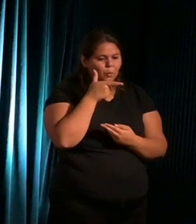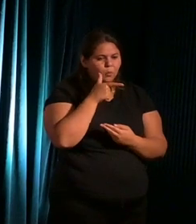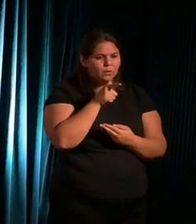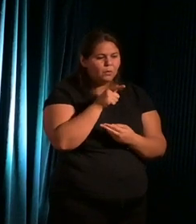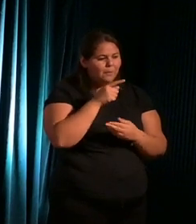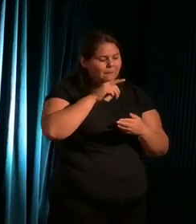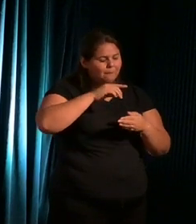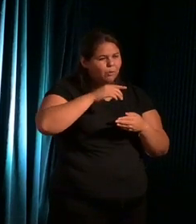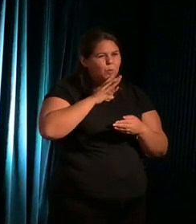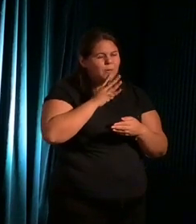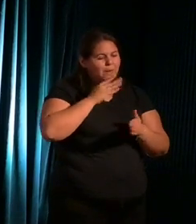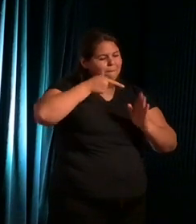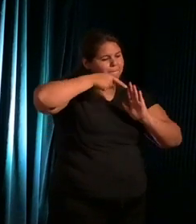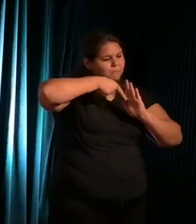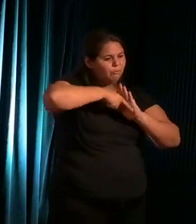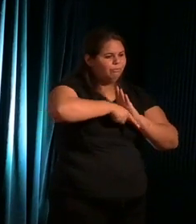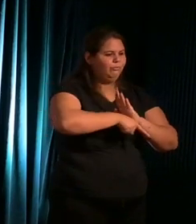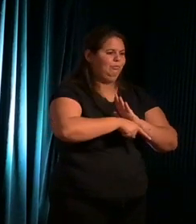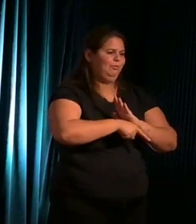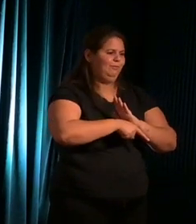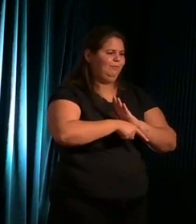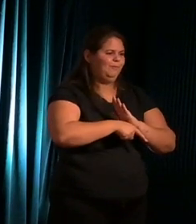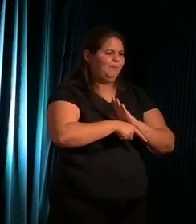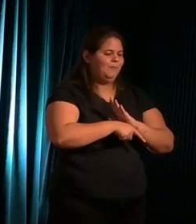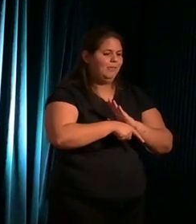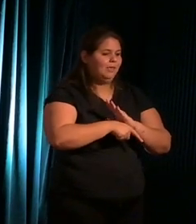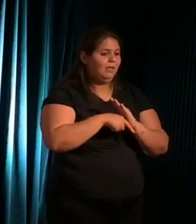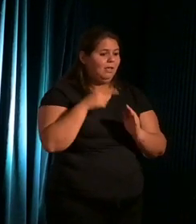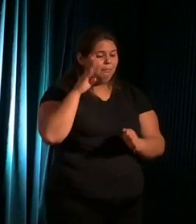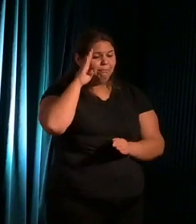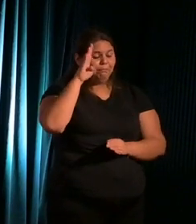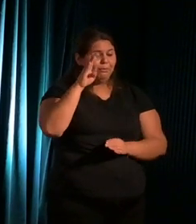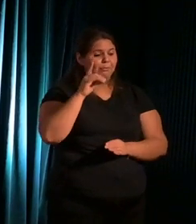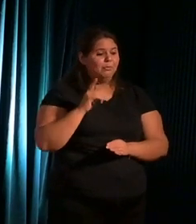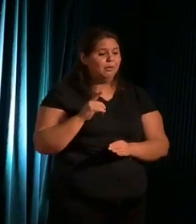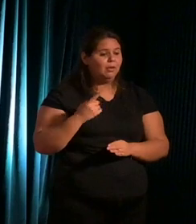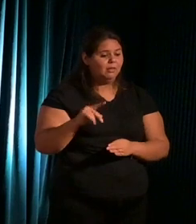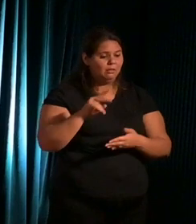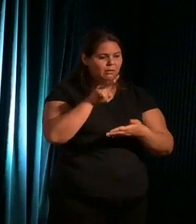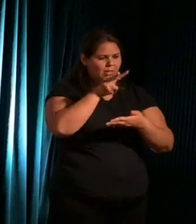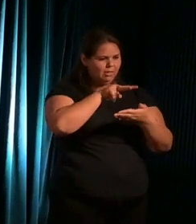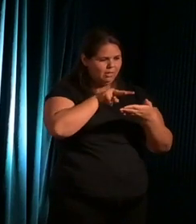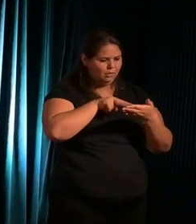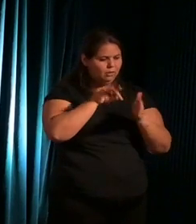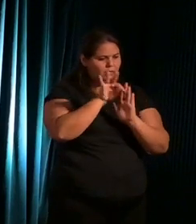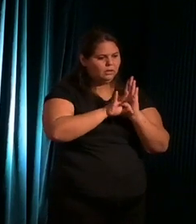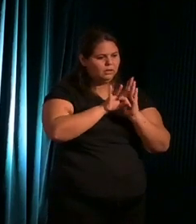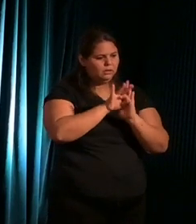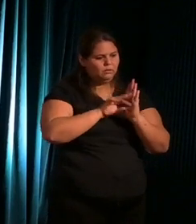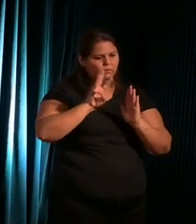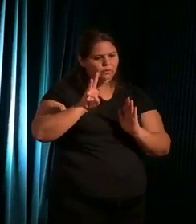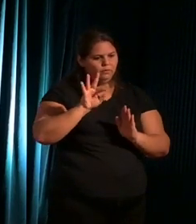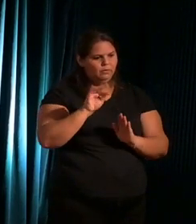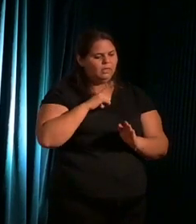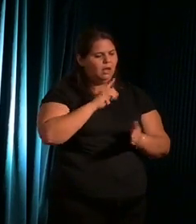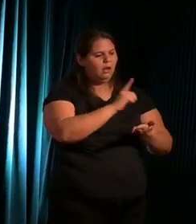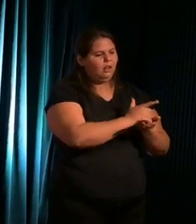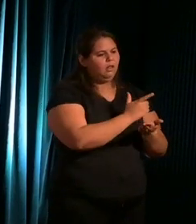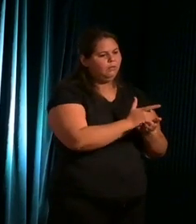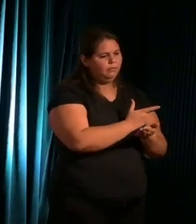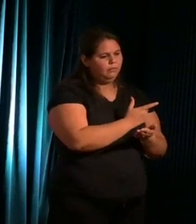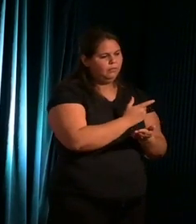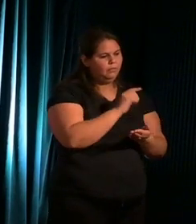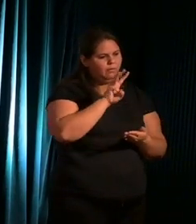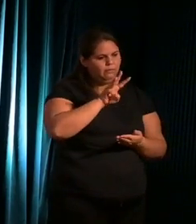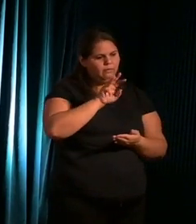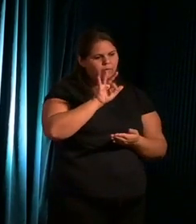mim, pessoalmente, algo que foi fundamental foi ter lido o texto do Firmo no seu livro, né,